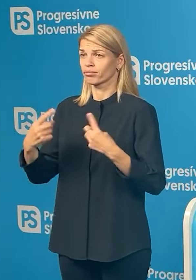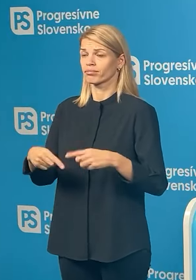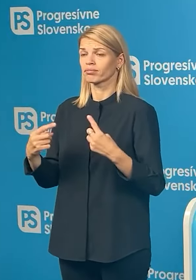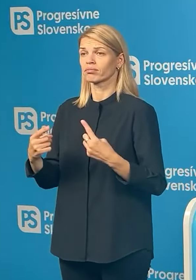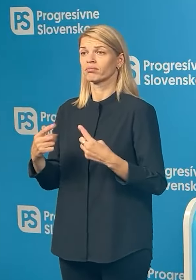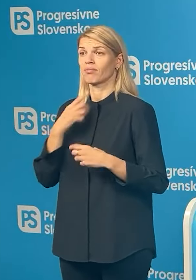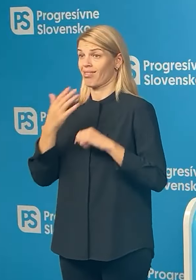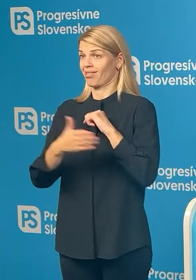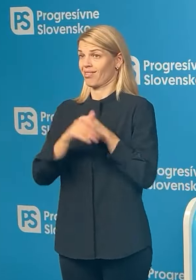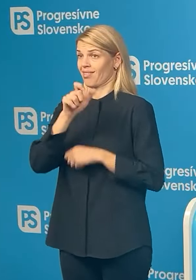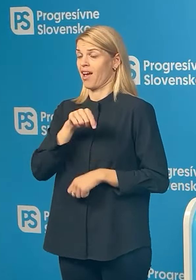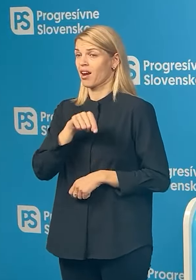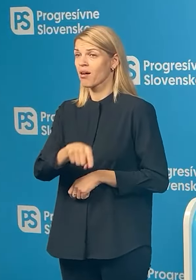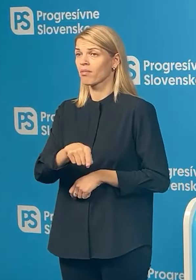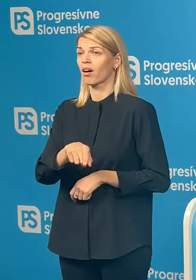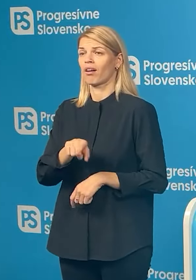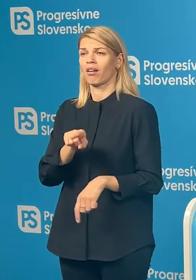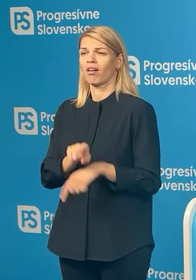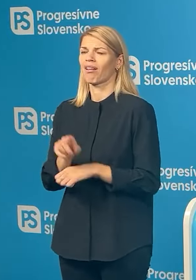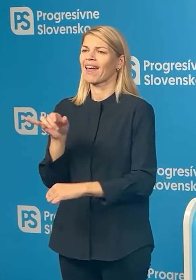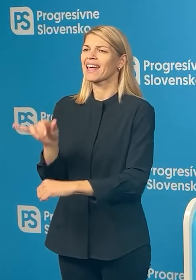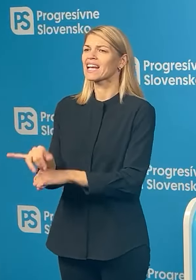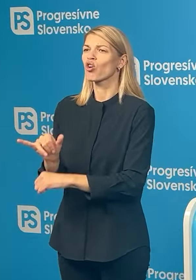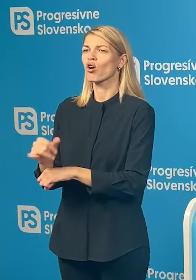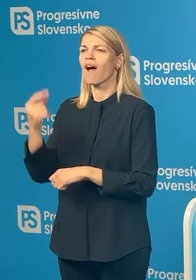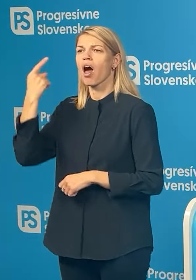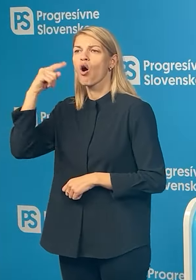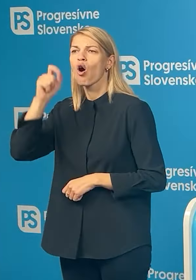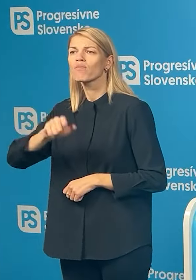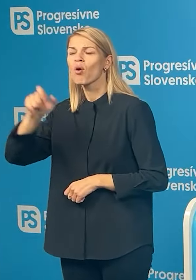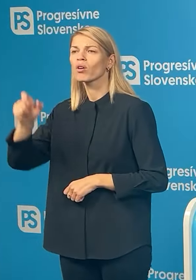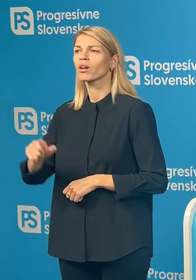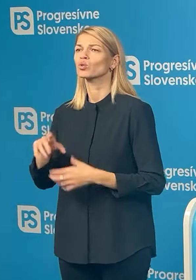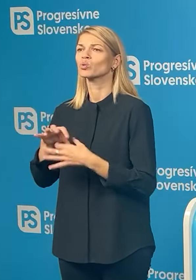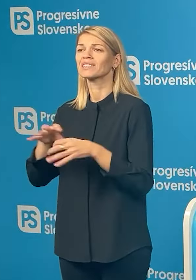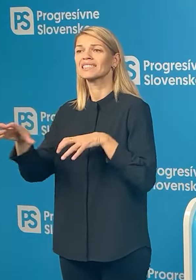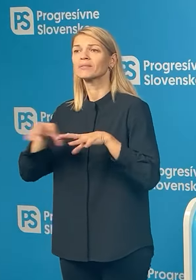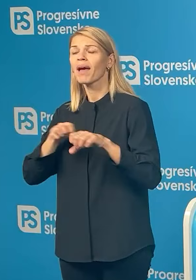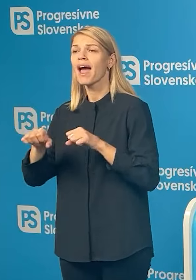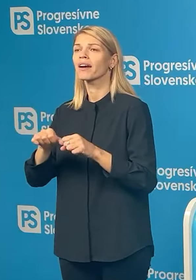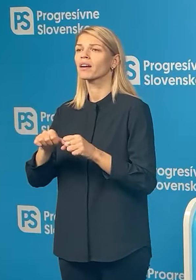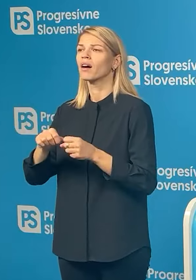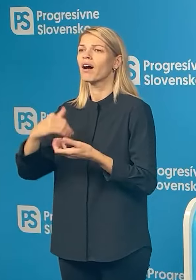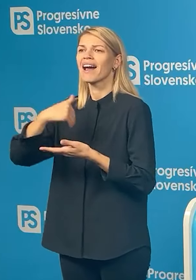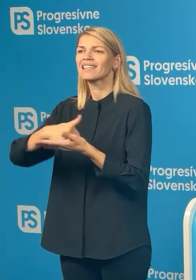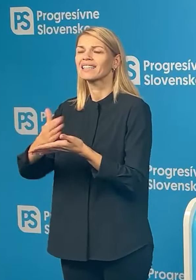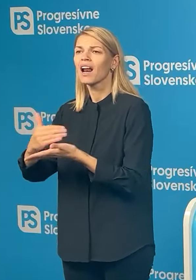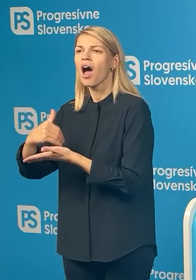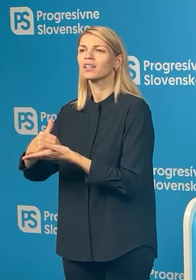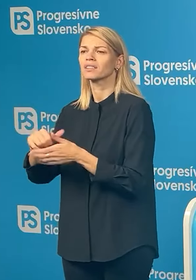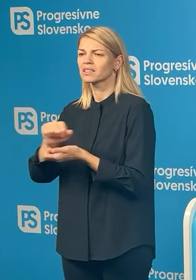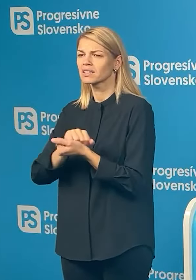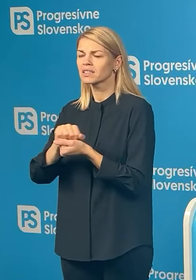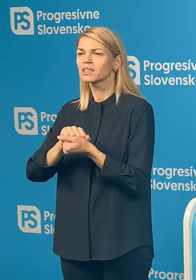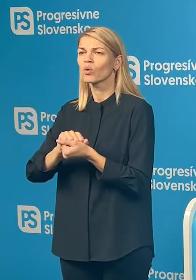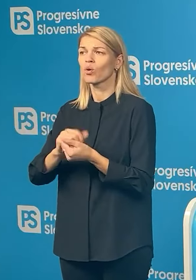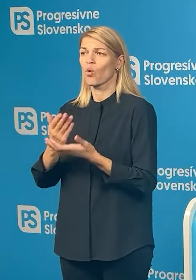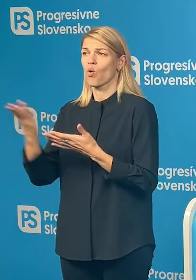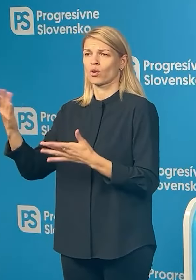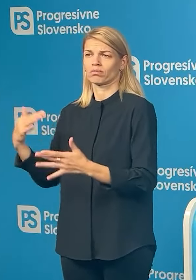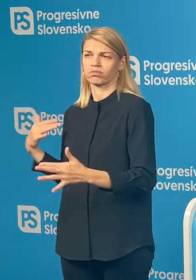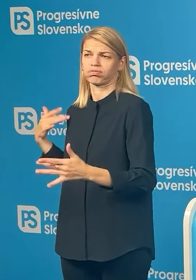tomto procese absolútne flagrantne odignoroval odborníkov a odborníčky na zber a recykláciu textilu, ktorí v roky v biznise